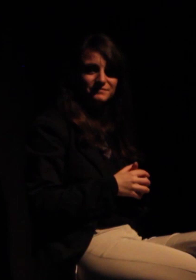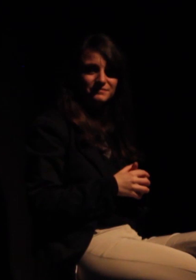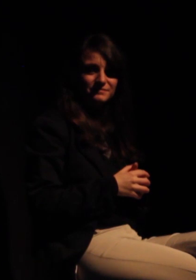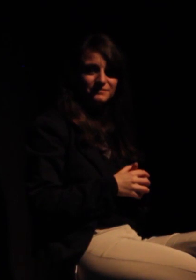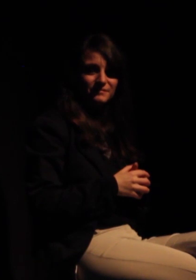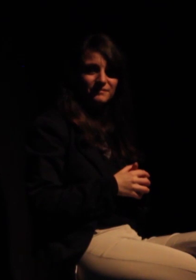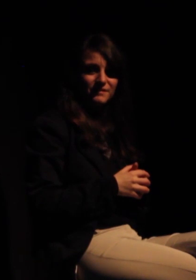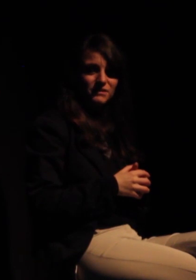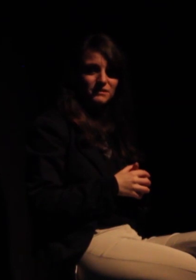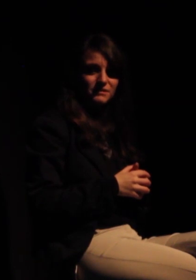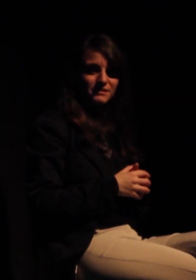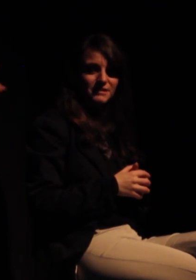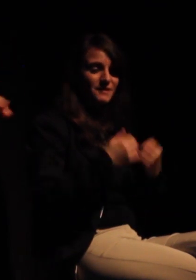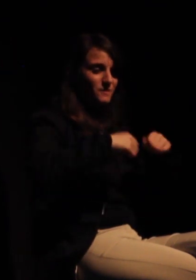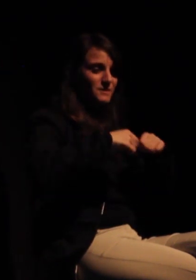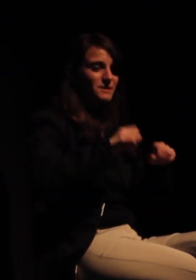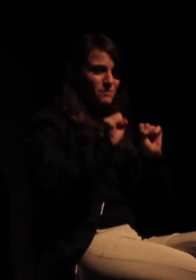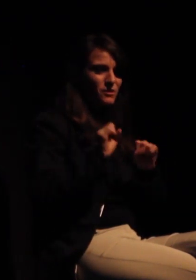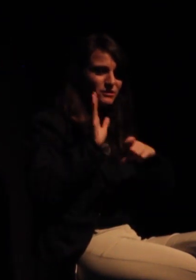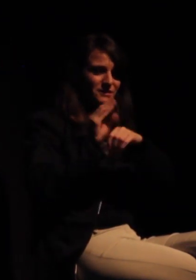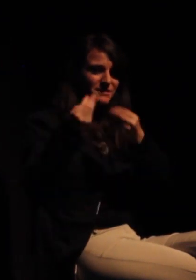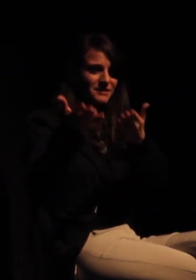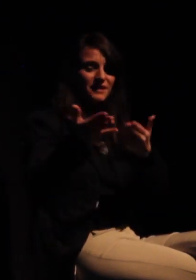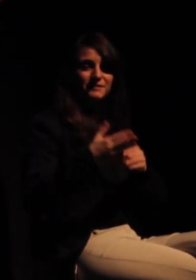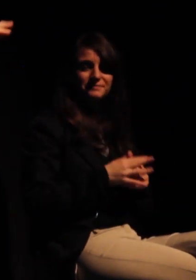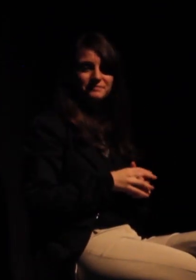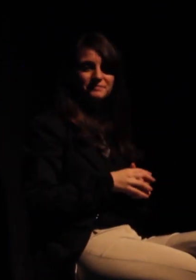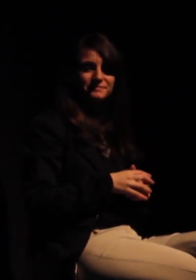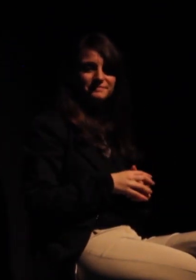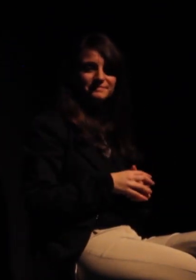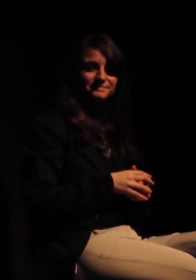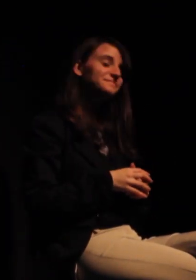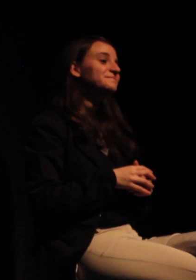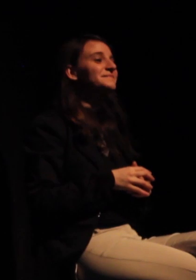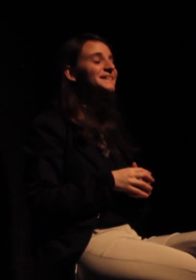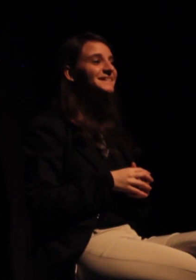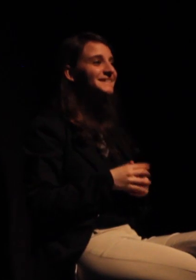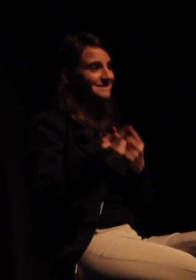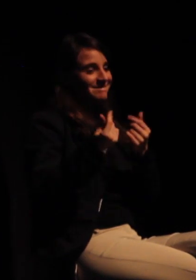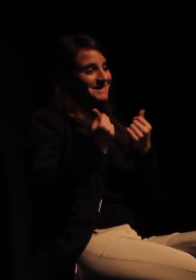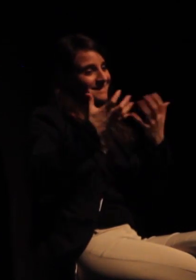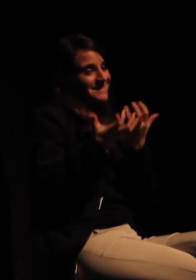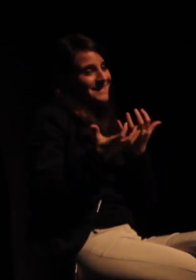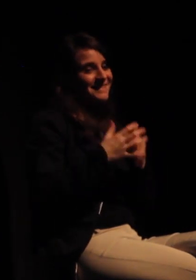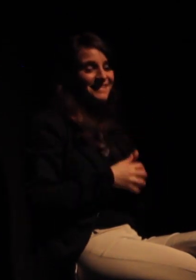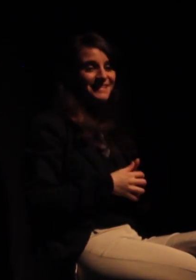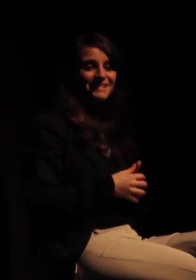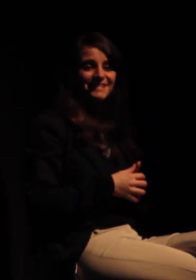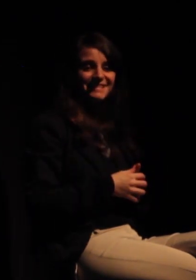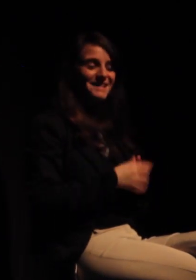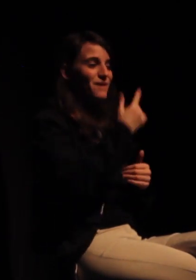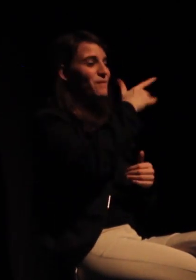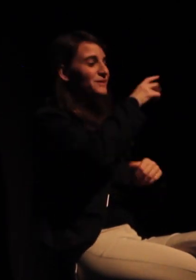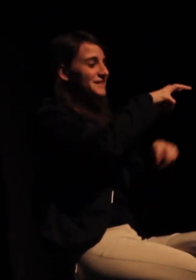de alguma coisa, meu senhor? Se precisar, olha, conta comigo aqui. Solidariedade. E o outro lá, condenado na cadeira